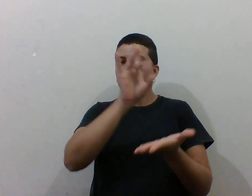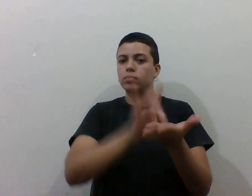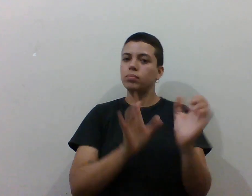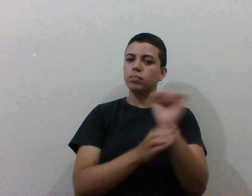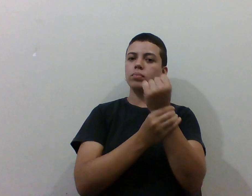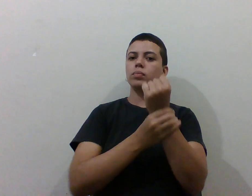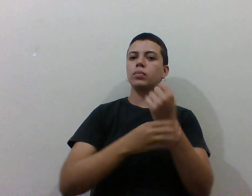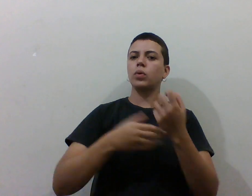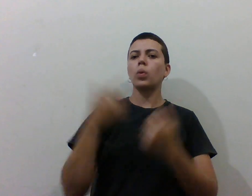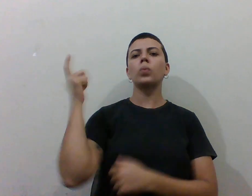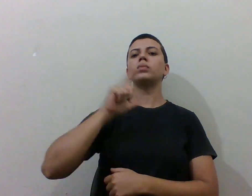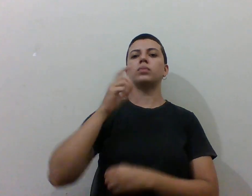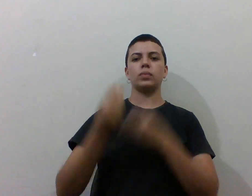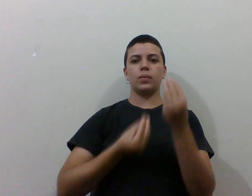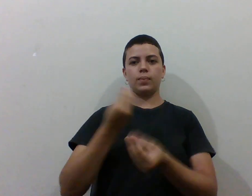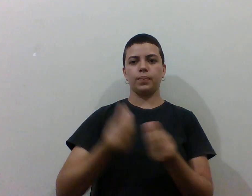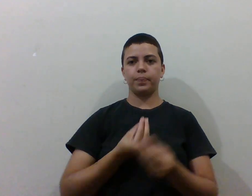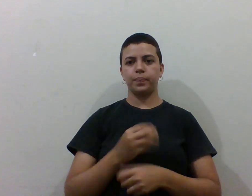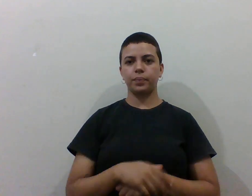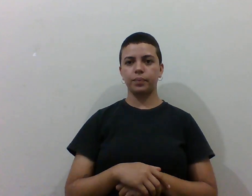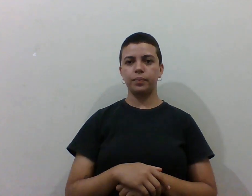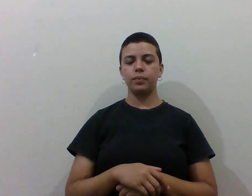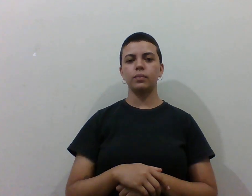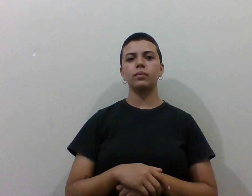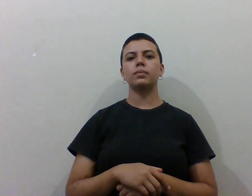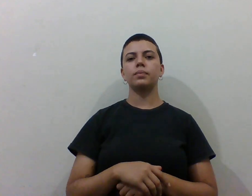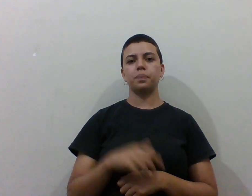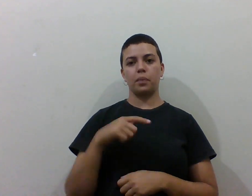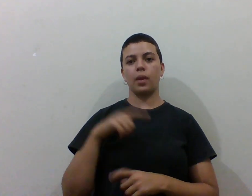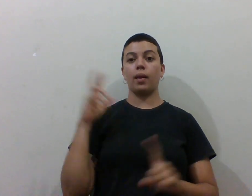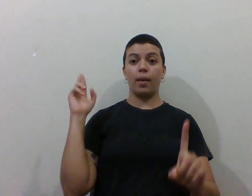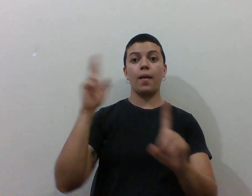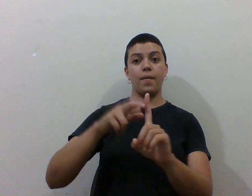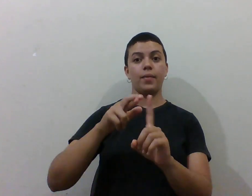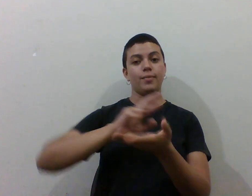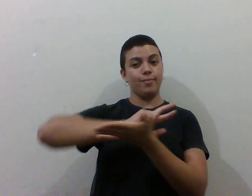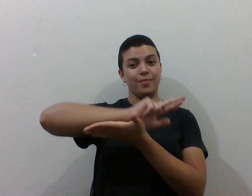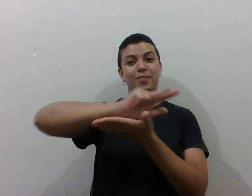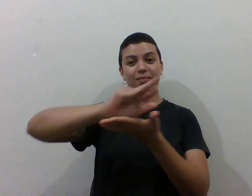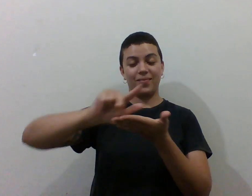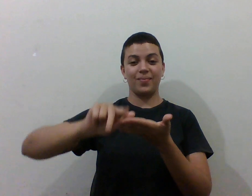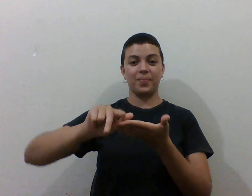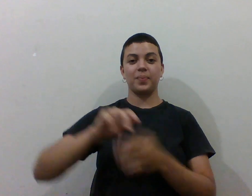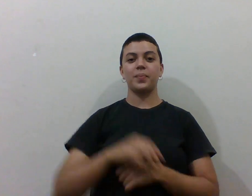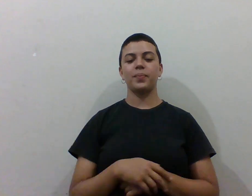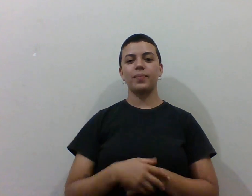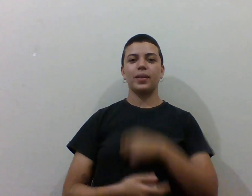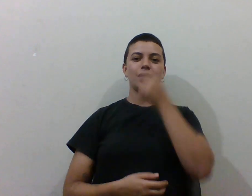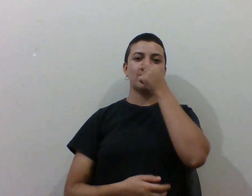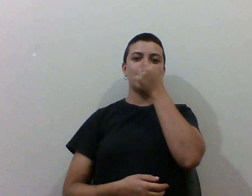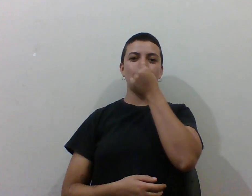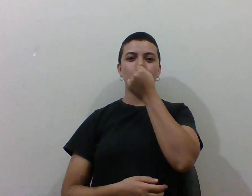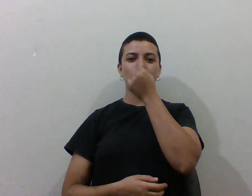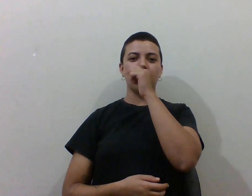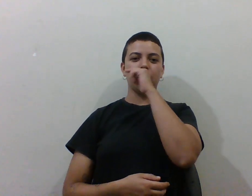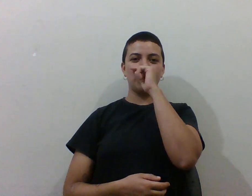que são tão importantes e que tem vários referenciais em categorias epistemológicas quando a gente fala de direitos humanos e direitos fundamentais a gente está falando em muitas